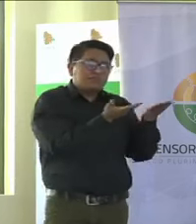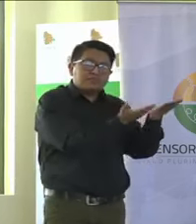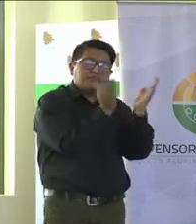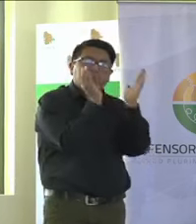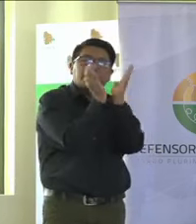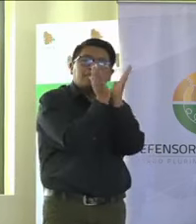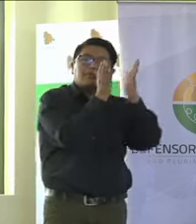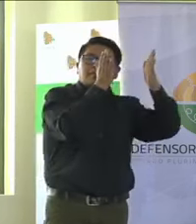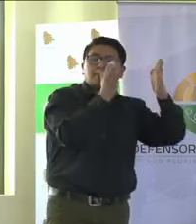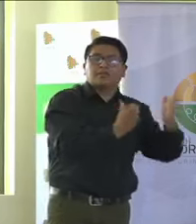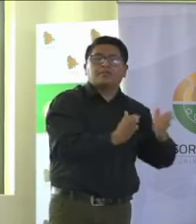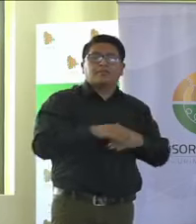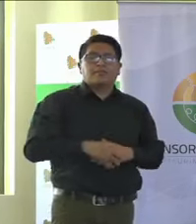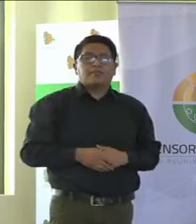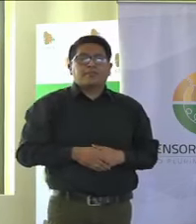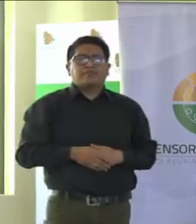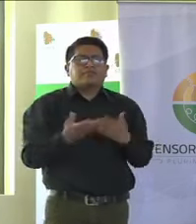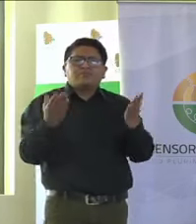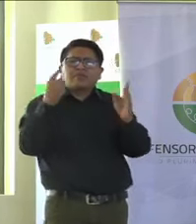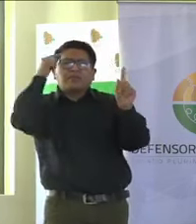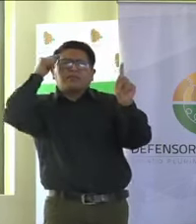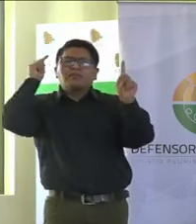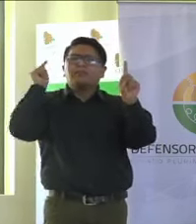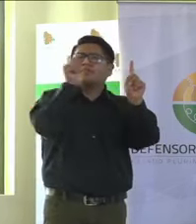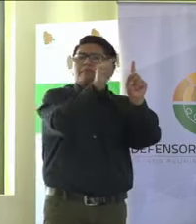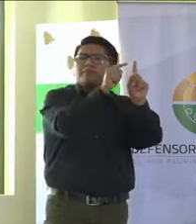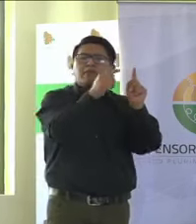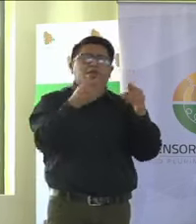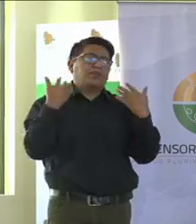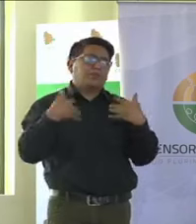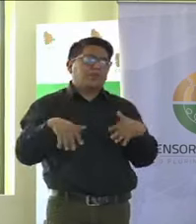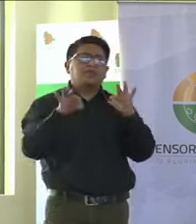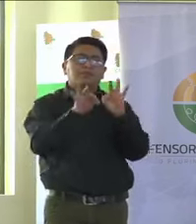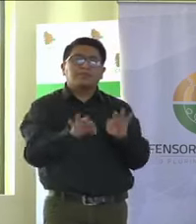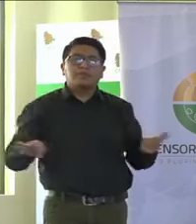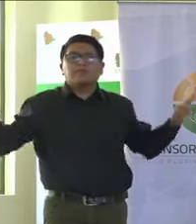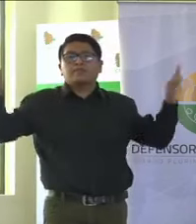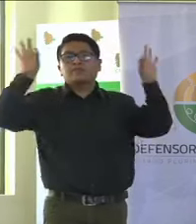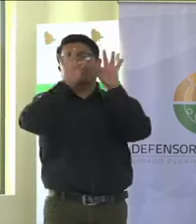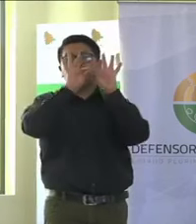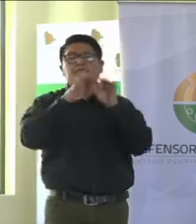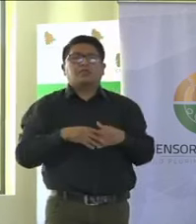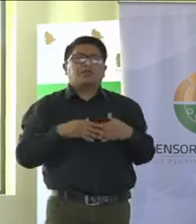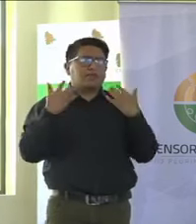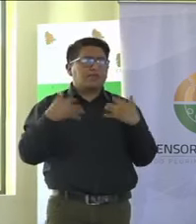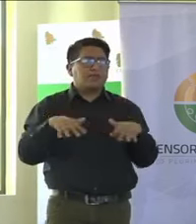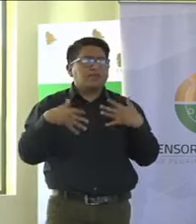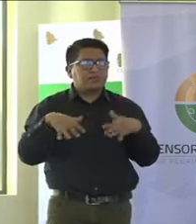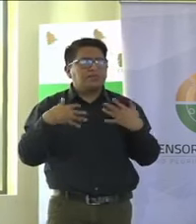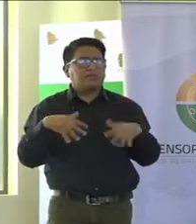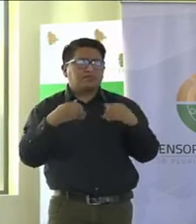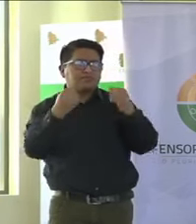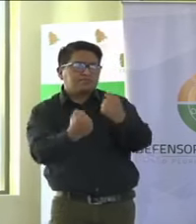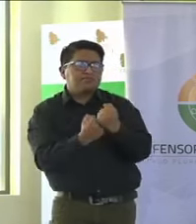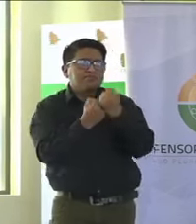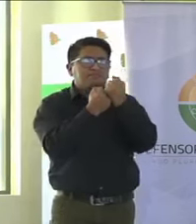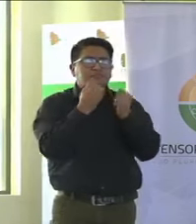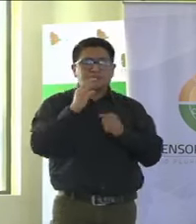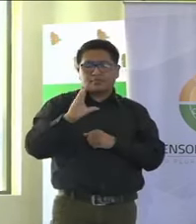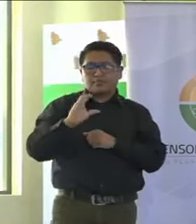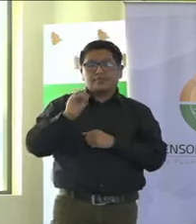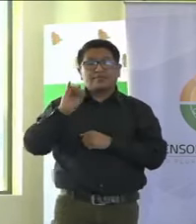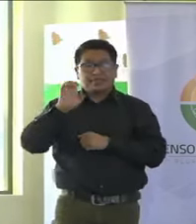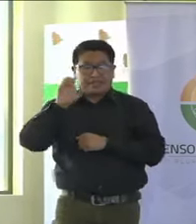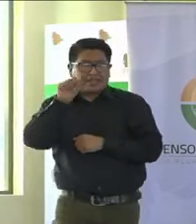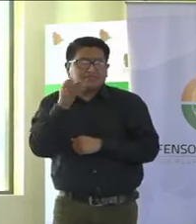Pueblo para algo que es importante, que es crucial dentro de lo que es CIES, es